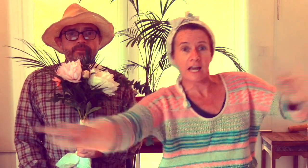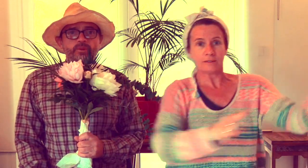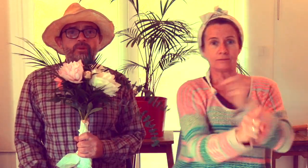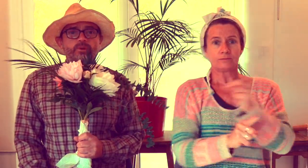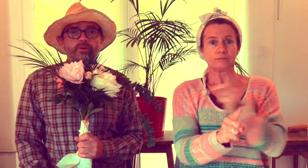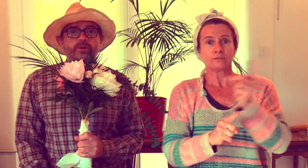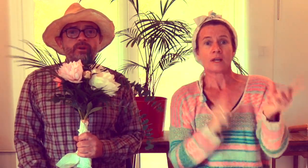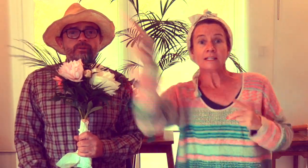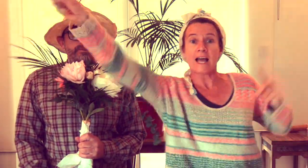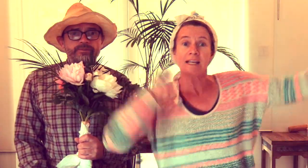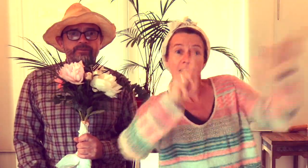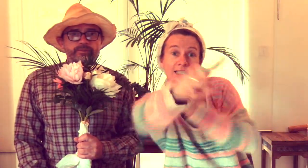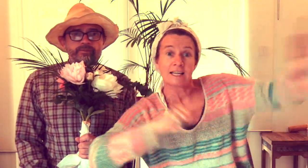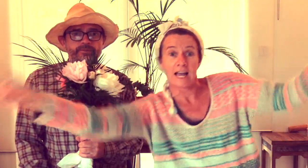Oh. Zai zai zai zai.